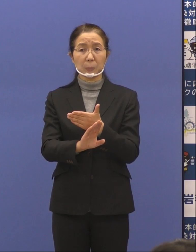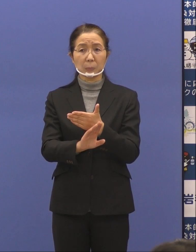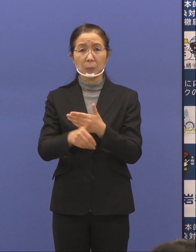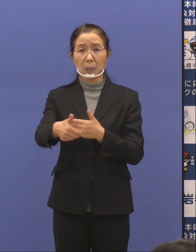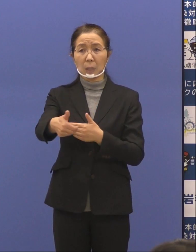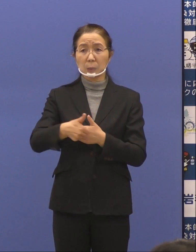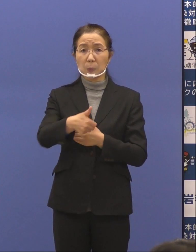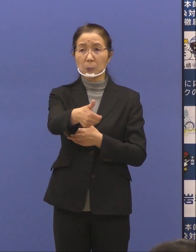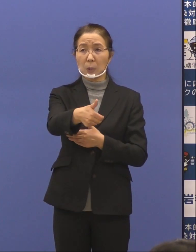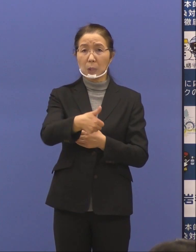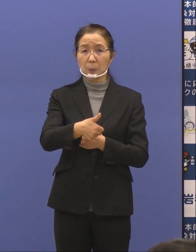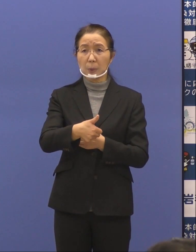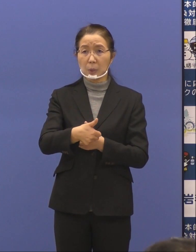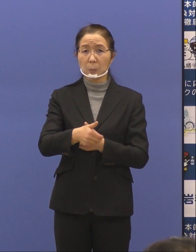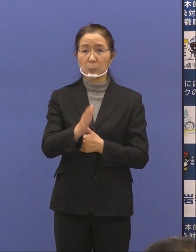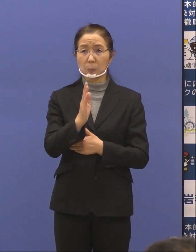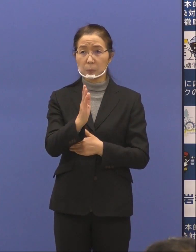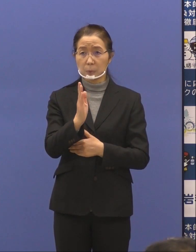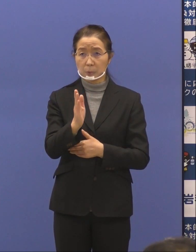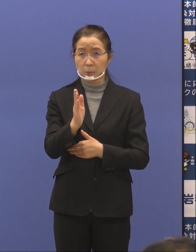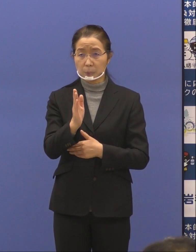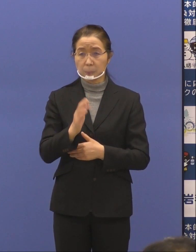質問があればお願いいたします。